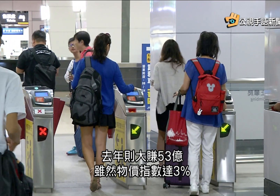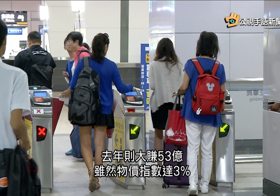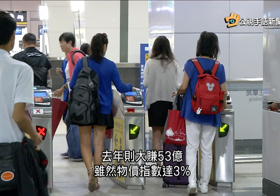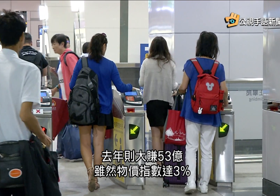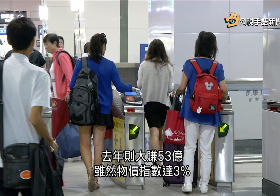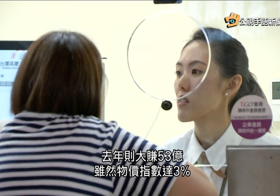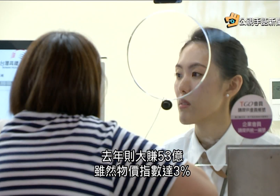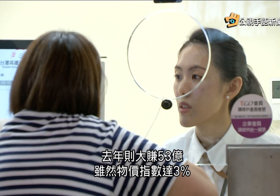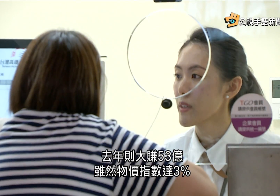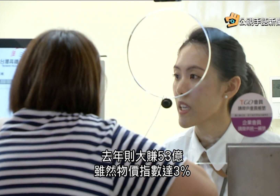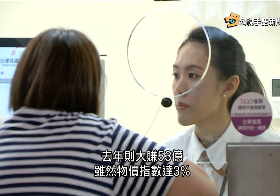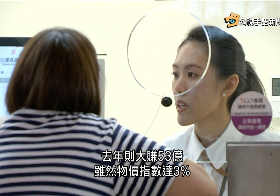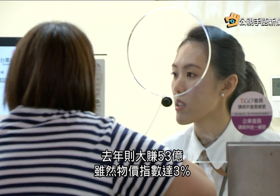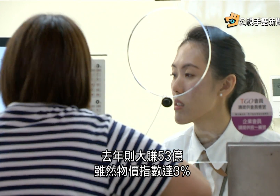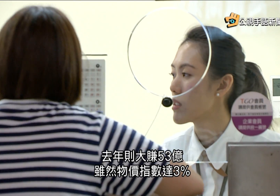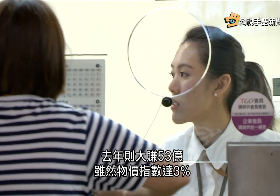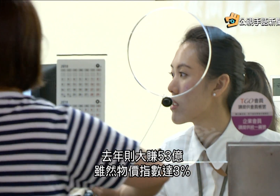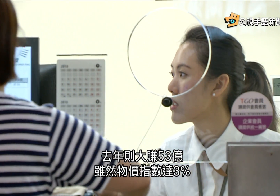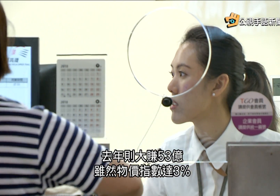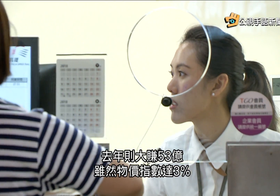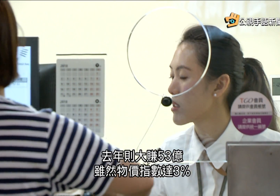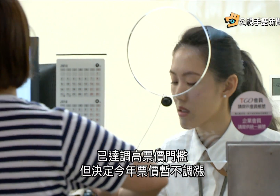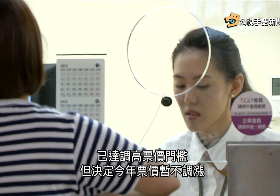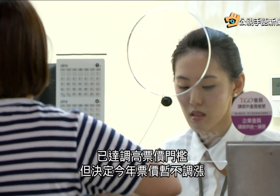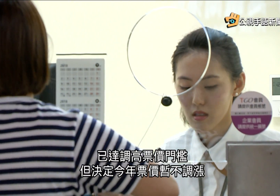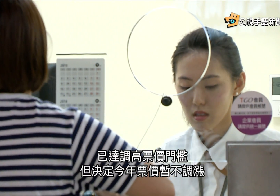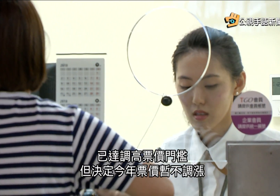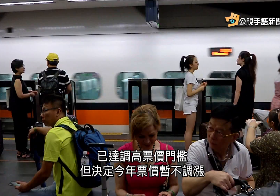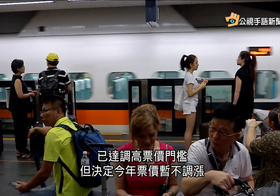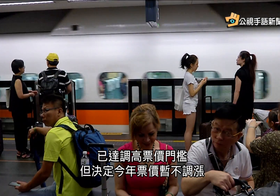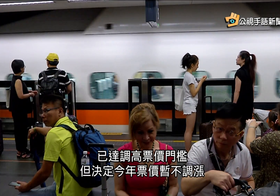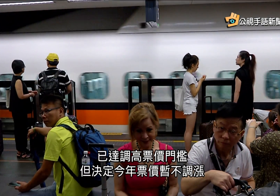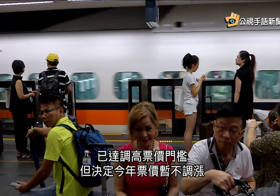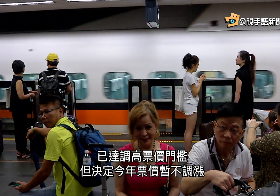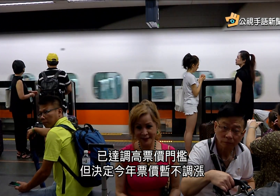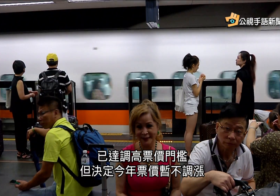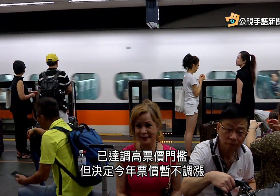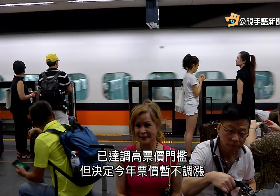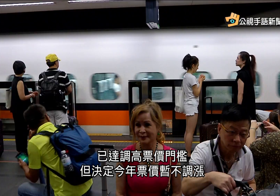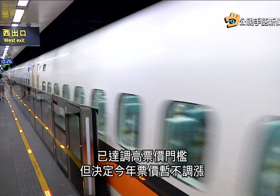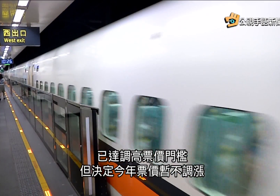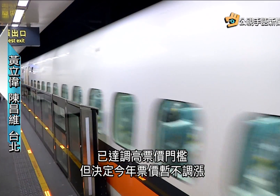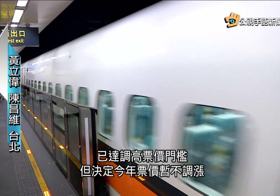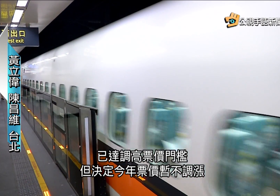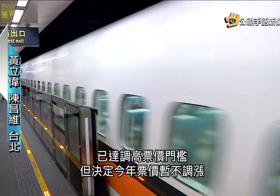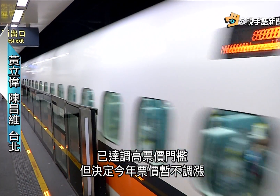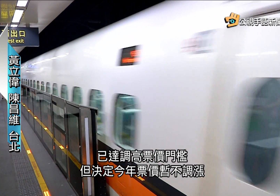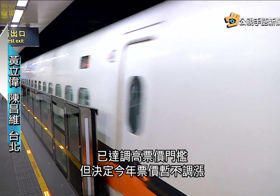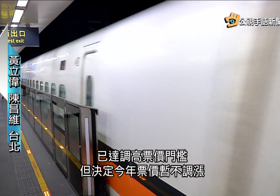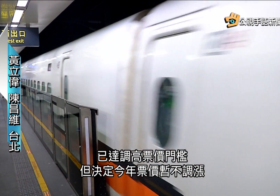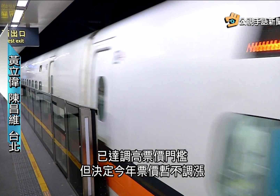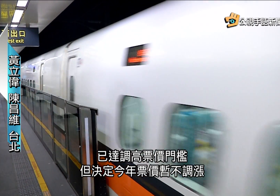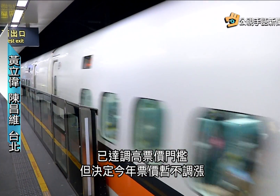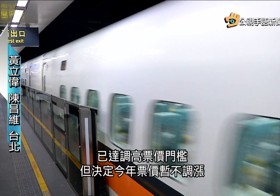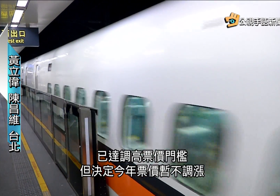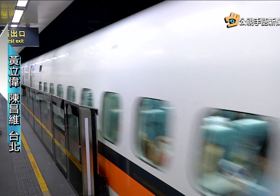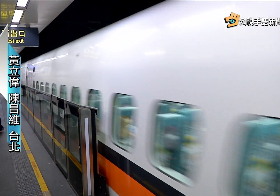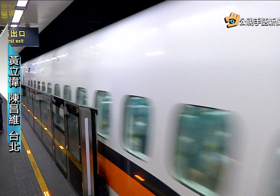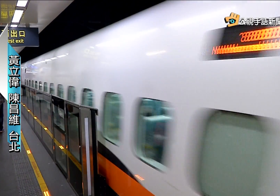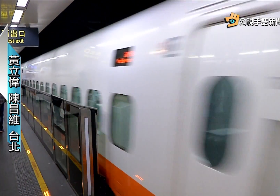然物价指数达3%，已达调高票价门槛，但决定今年票价暂不调涨。记者黄略、陈昌维台报